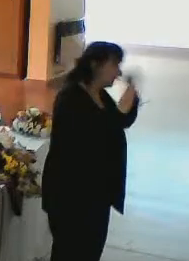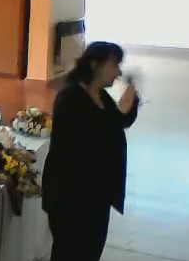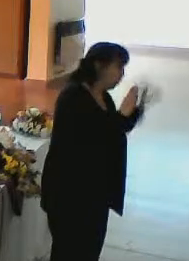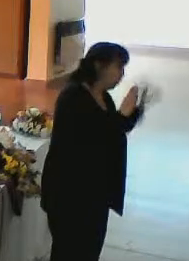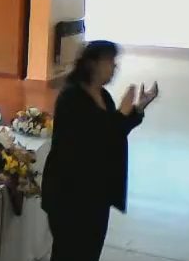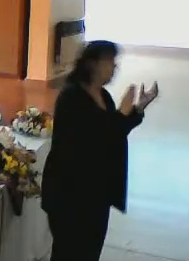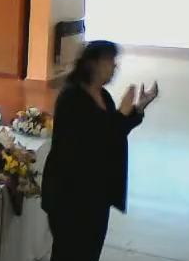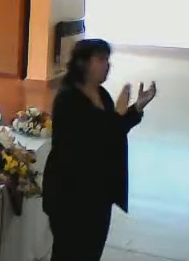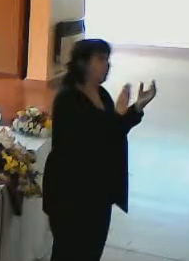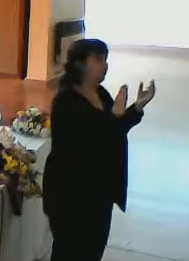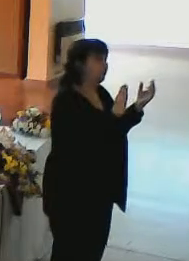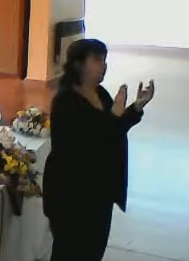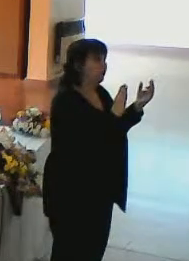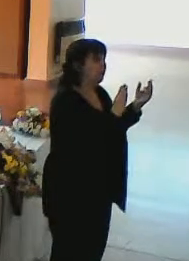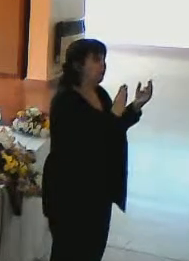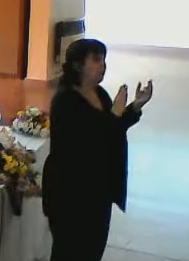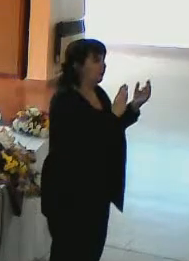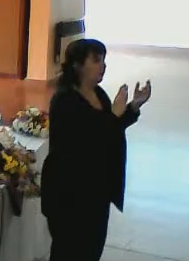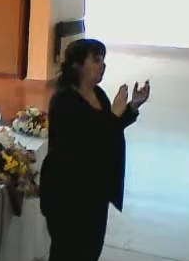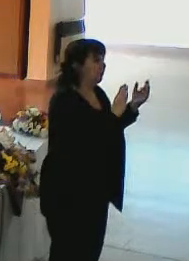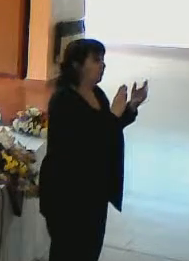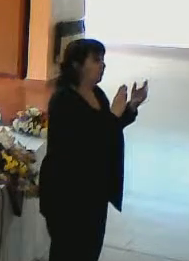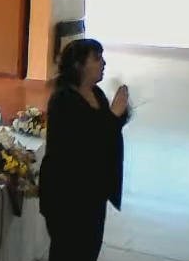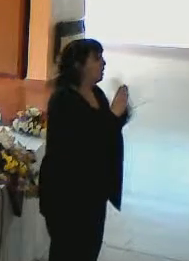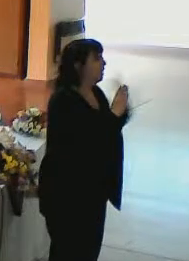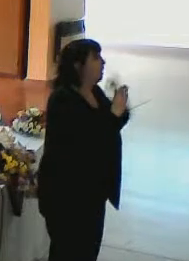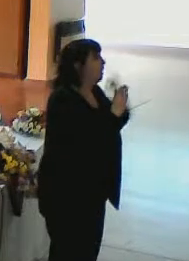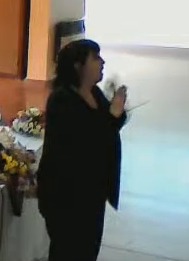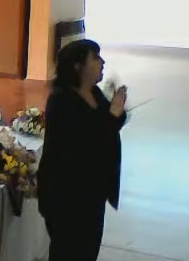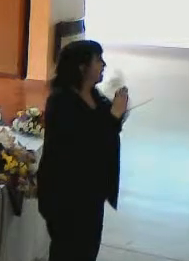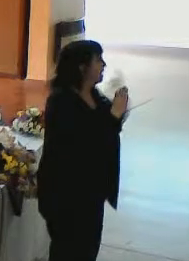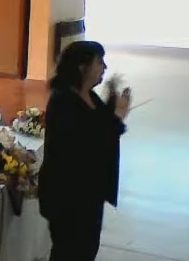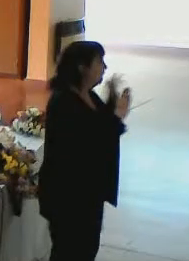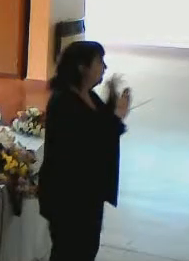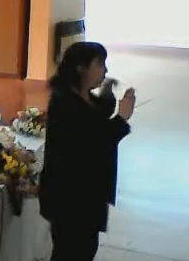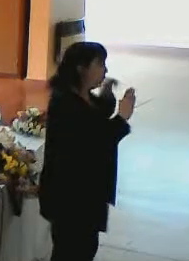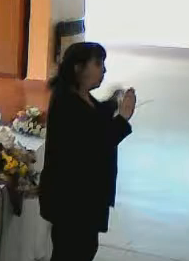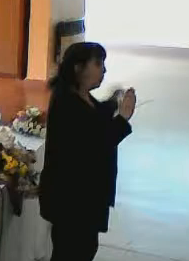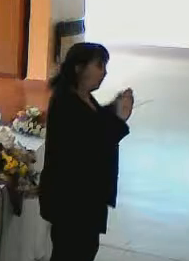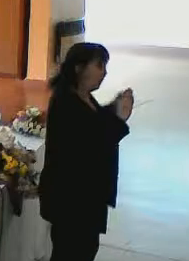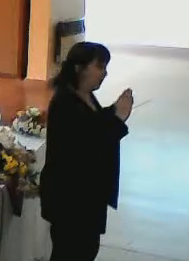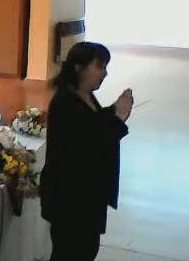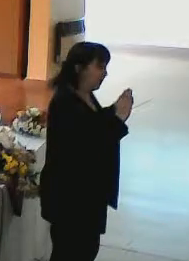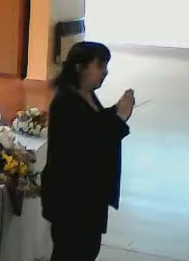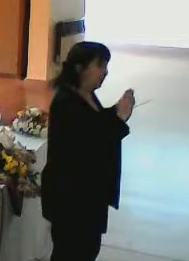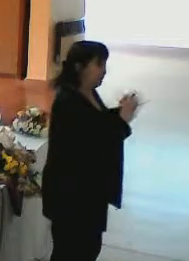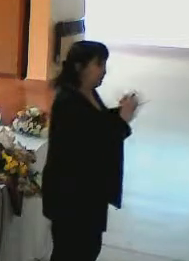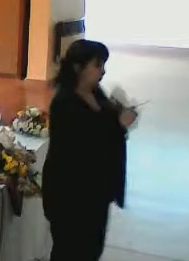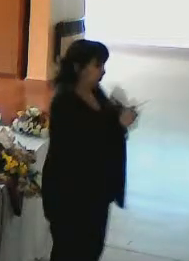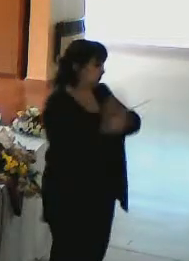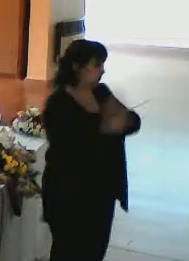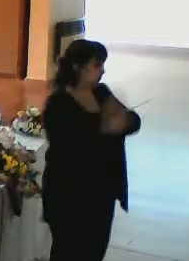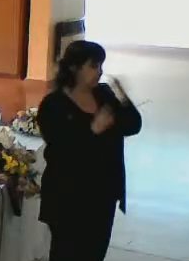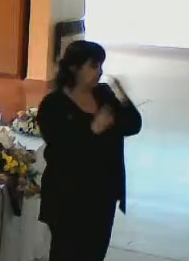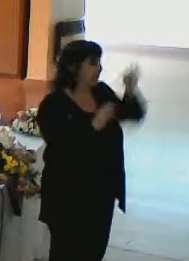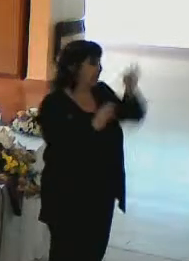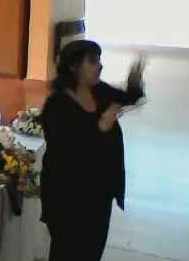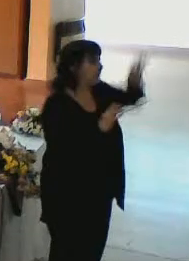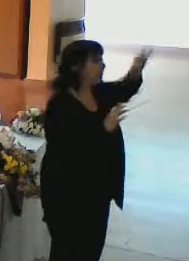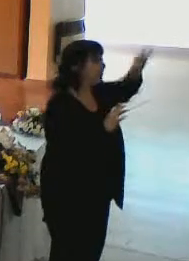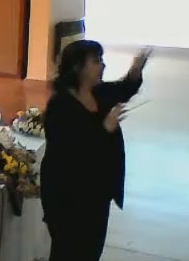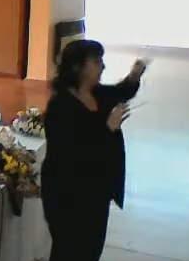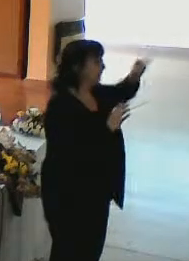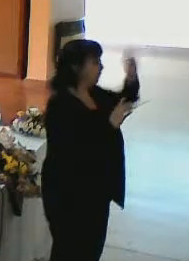mencionado ahí, y con los trastornos del lenguaje. ¿Y qué han observado ustedes en esta